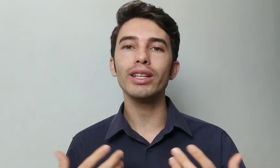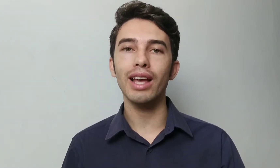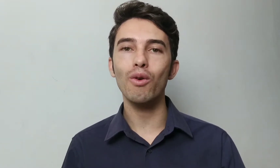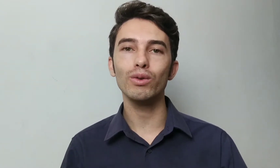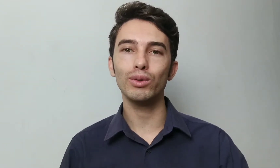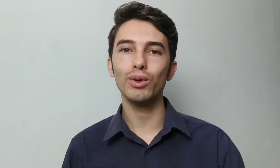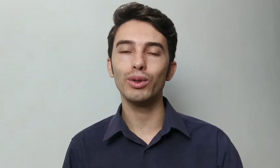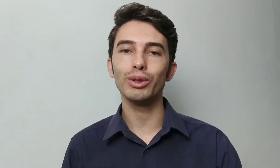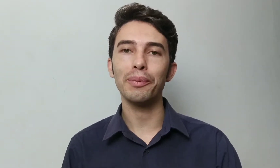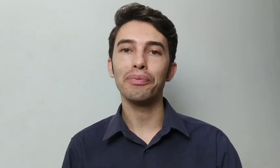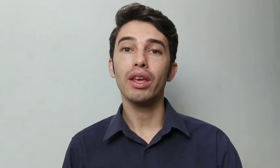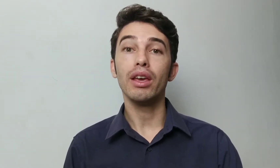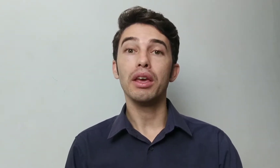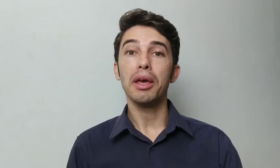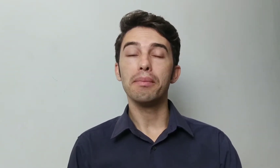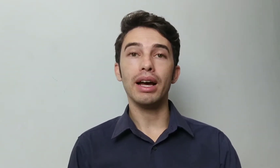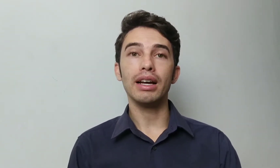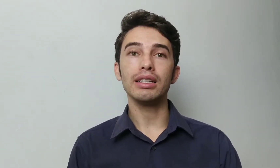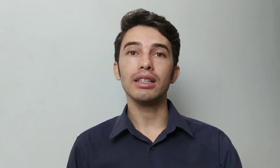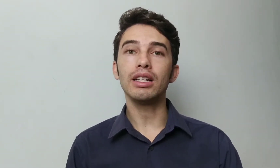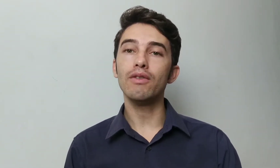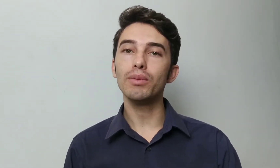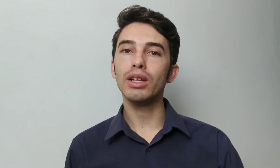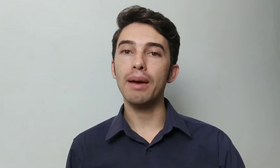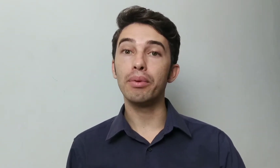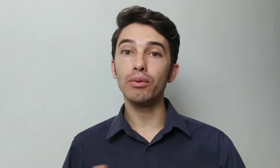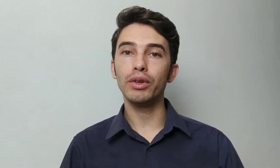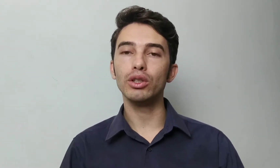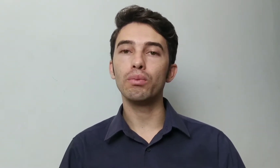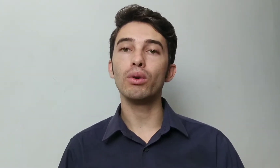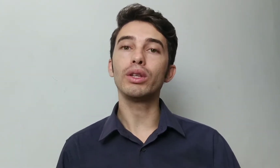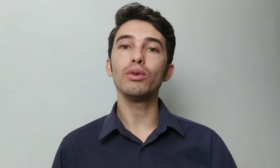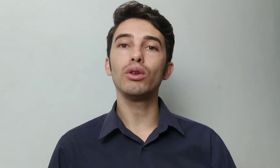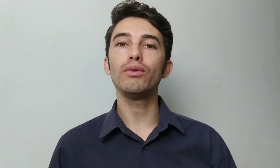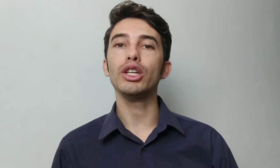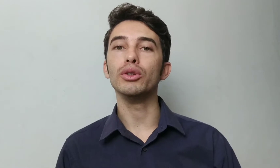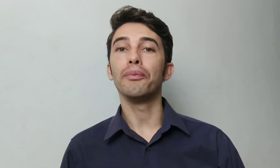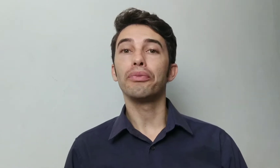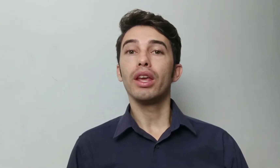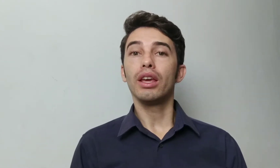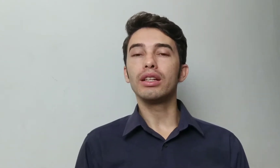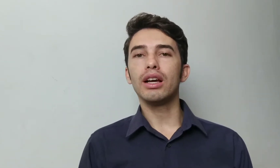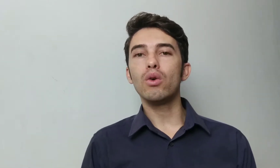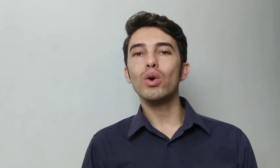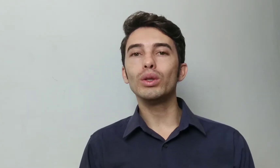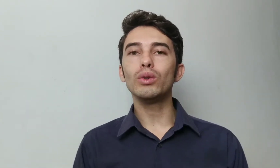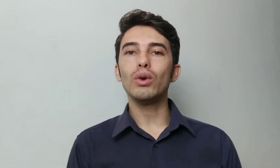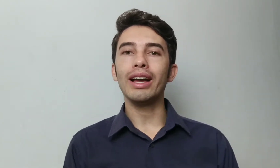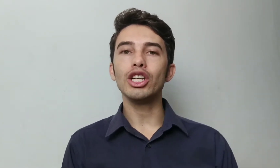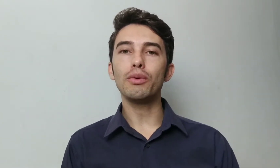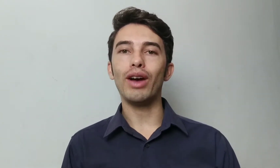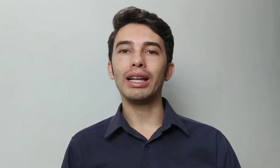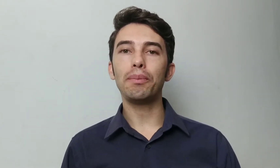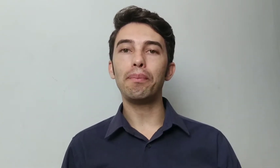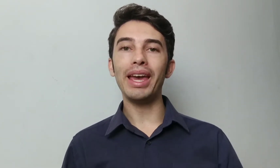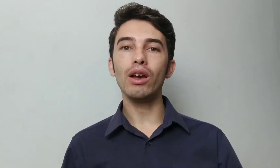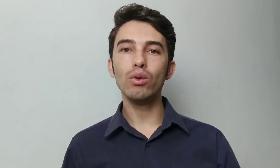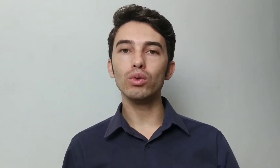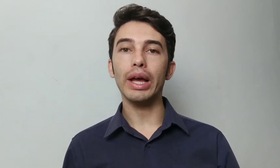com os surdos. Mas então vamos lá para o vídeo, conteúdo do vídeo. Então, quando a gente fala de pergunta, qual é